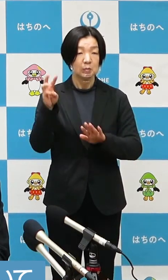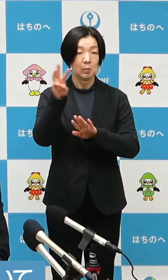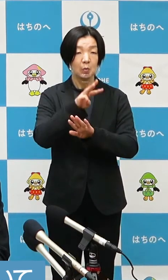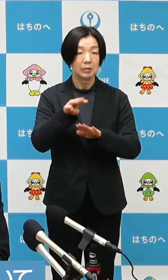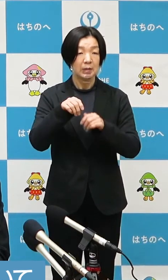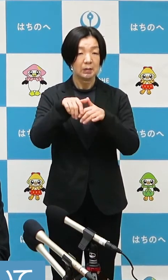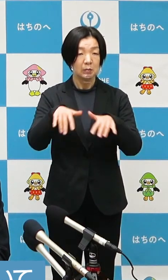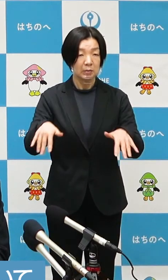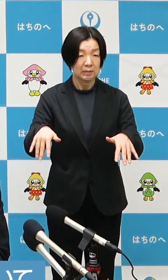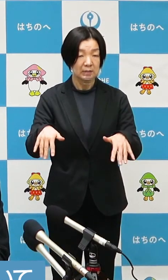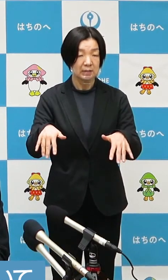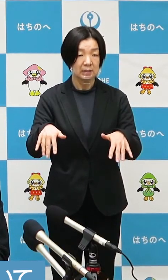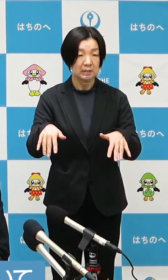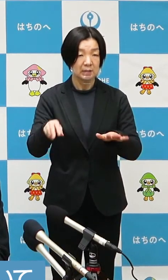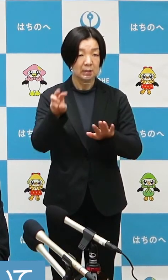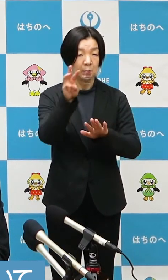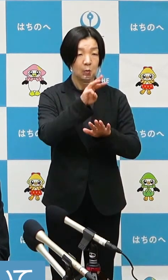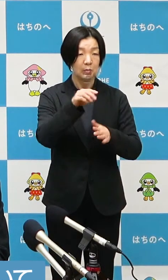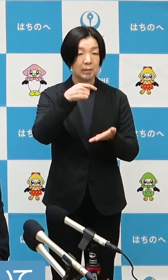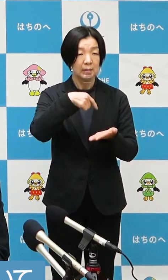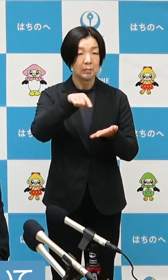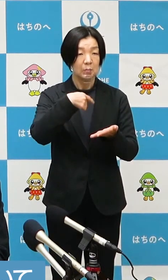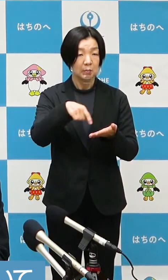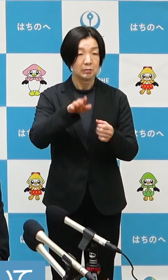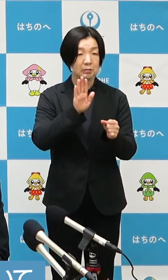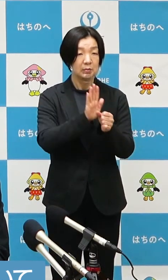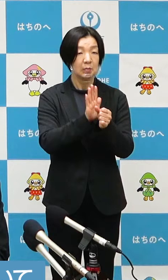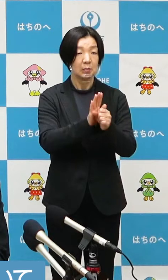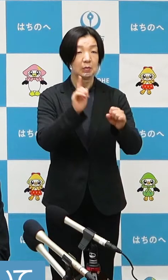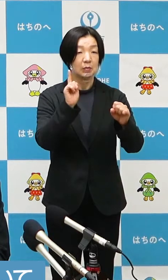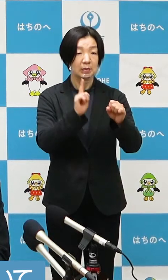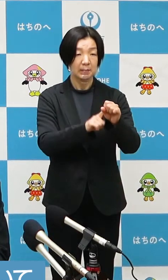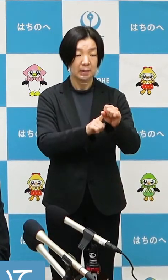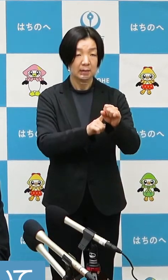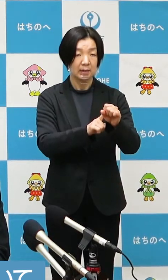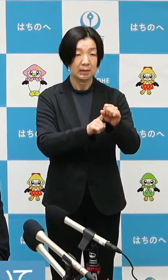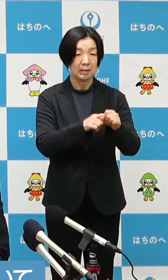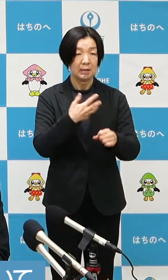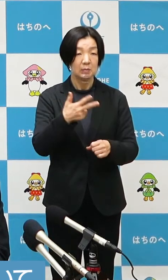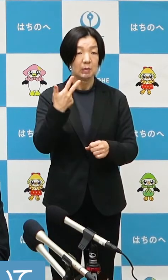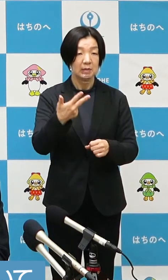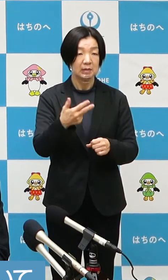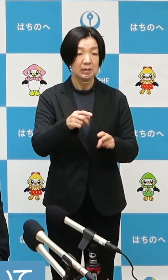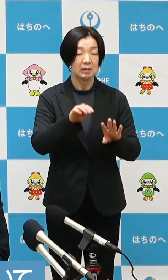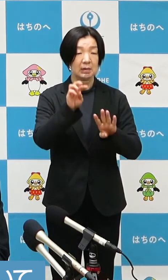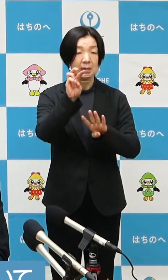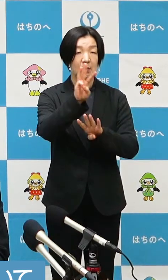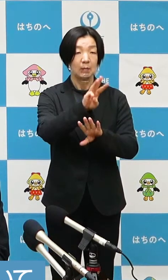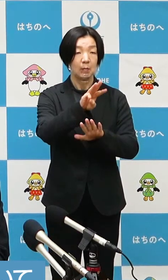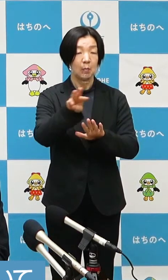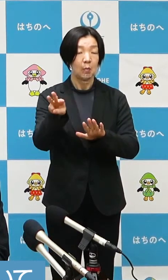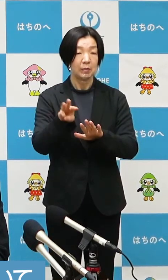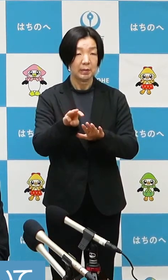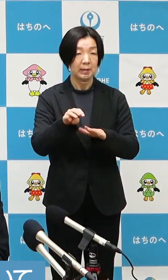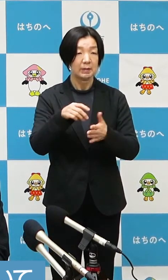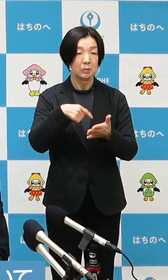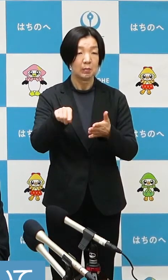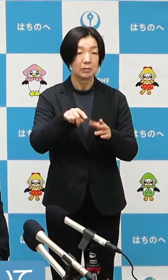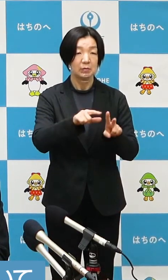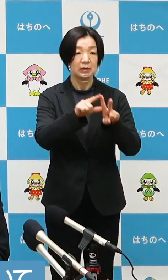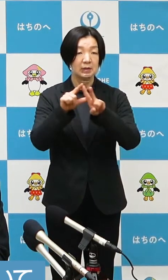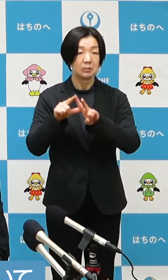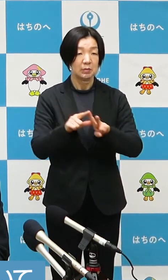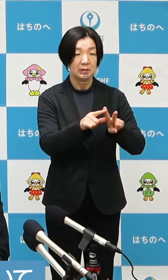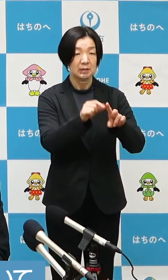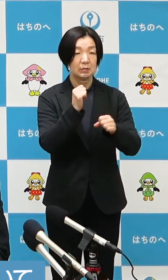自主防災組織等の防災教育に資することを目的に八戸市防災教育DVDを